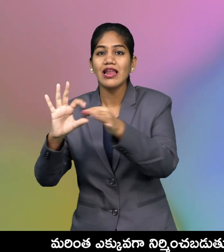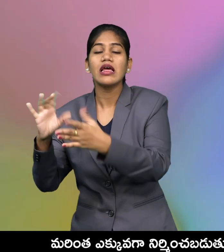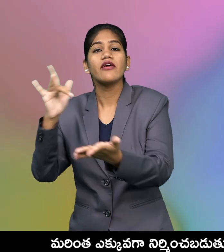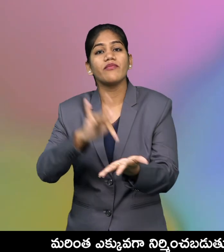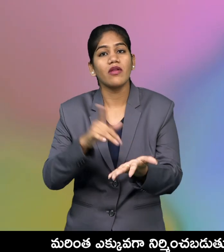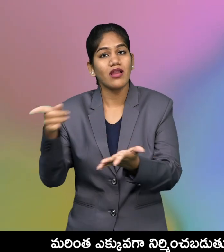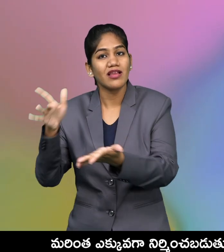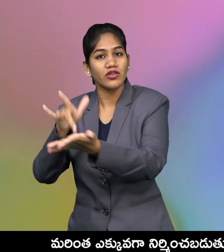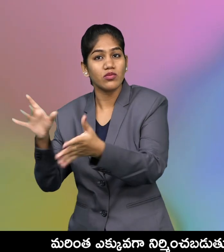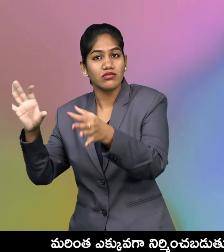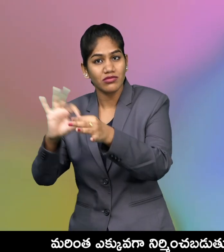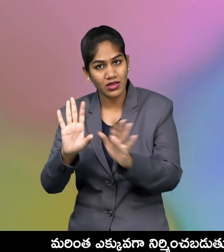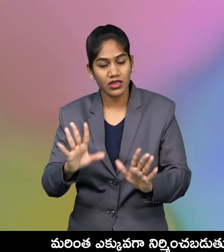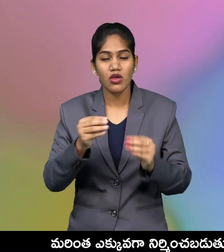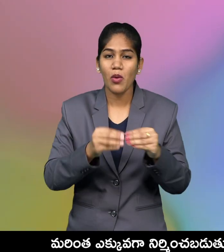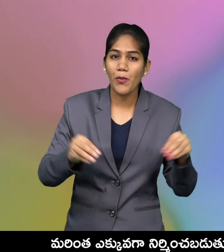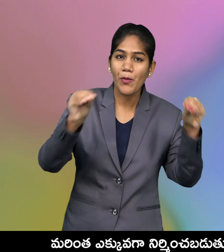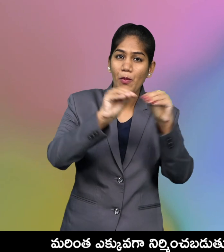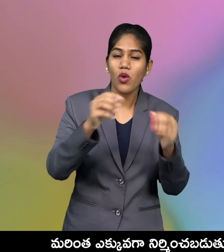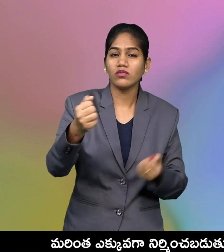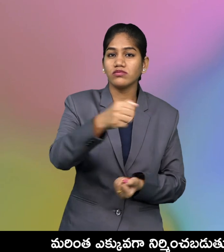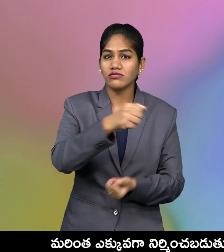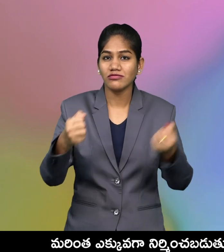ఎక్కువ కార్లు మరియు ట్రక్కులు ఉన్నాయి.